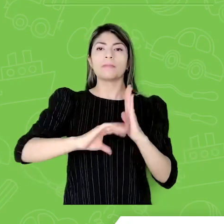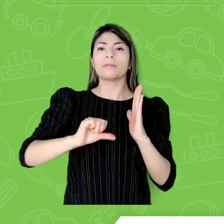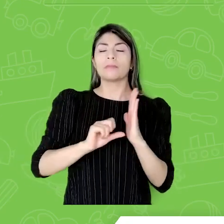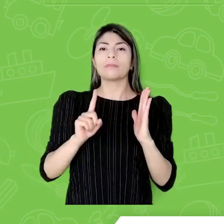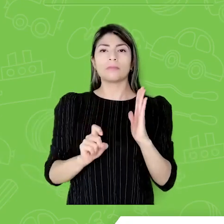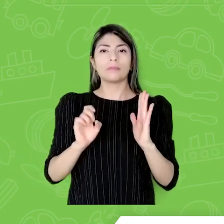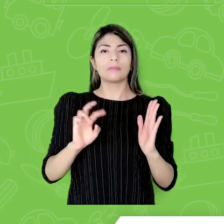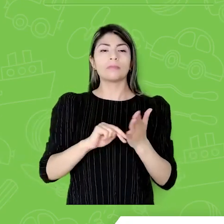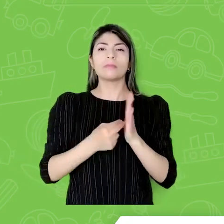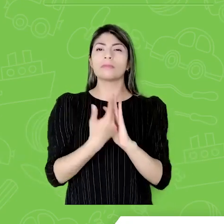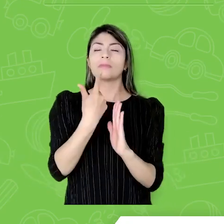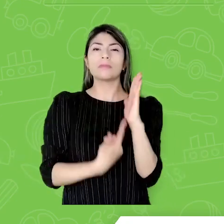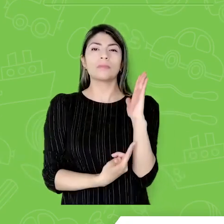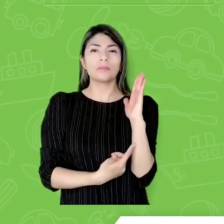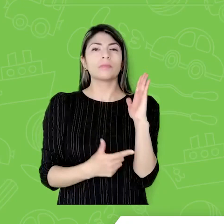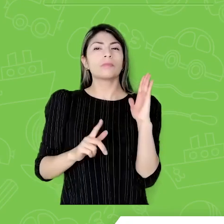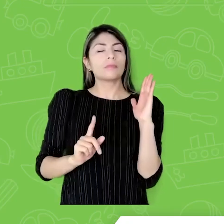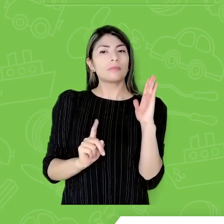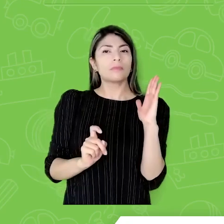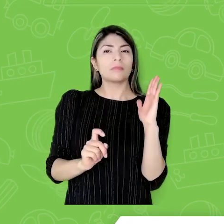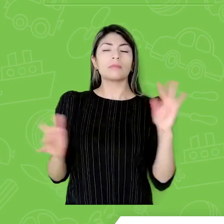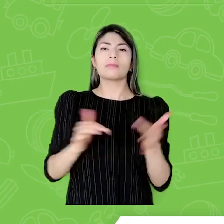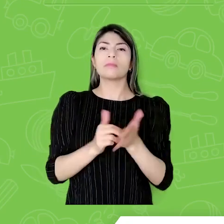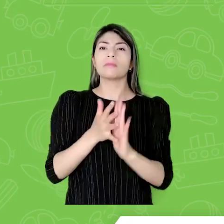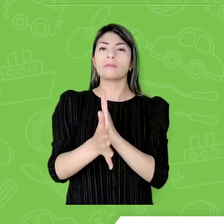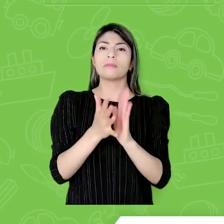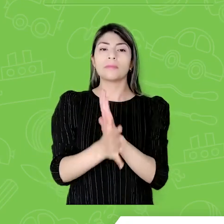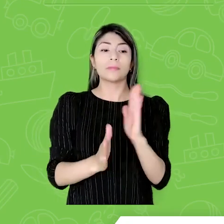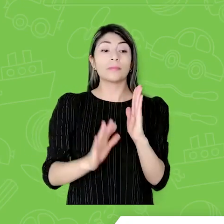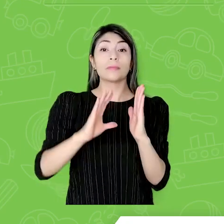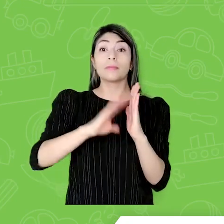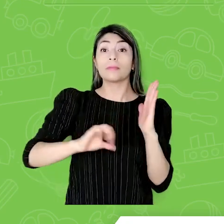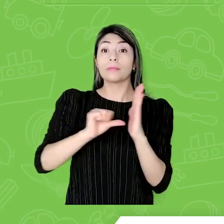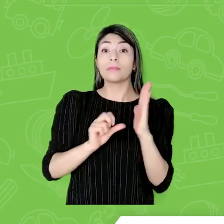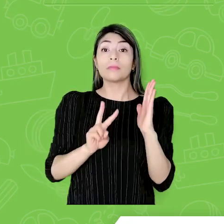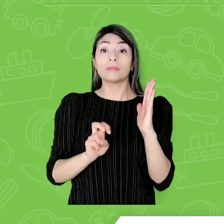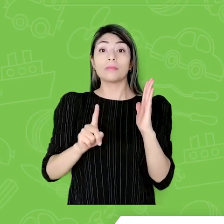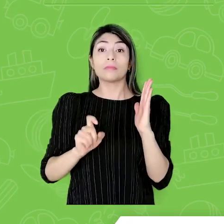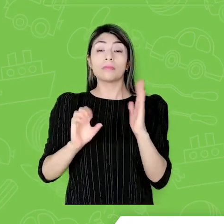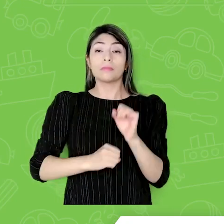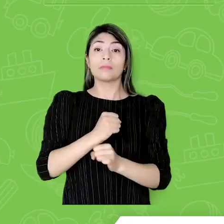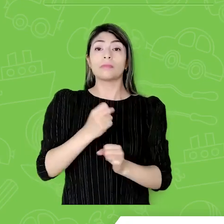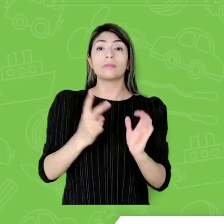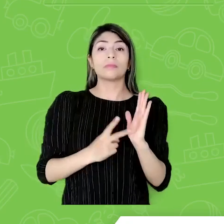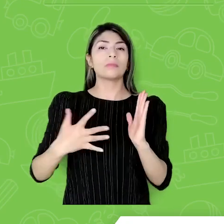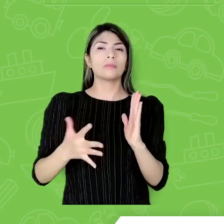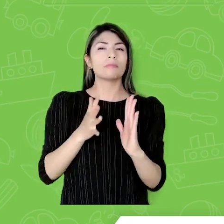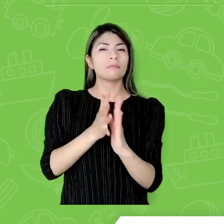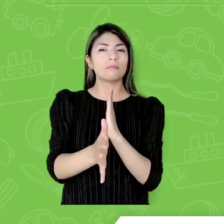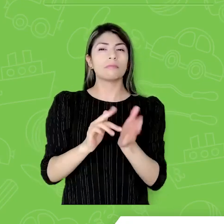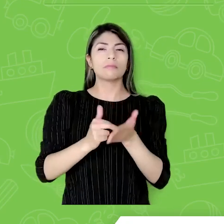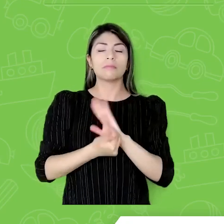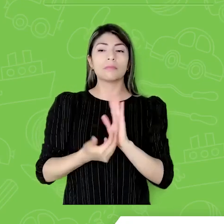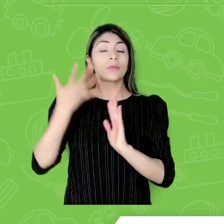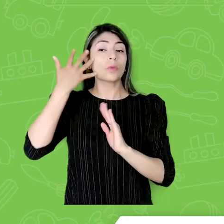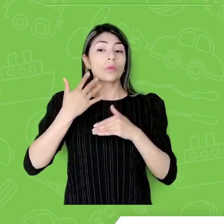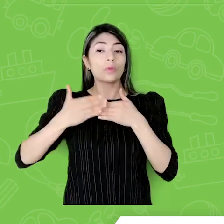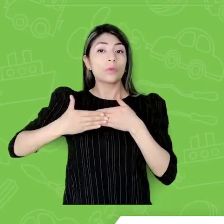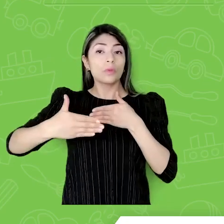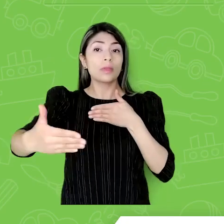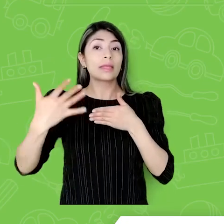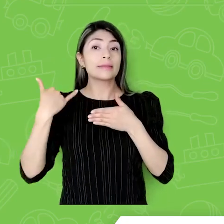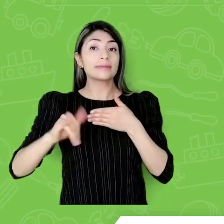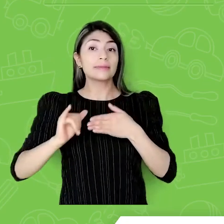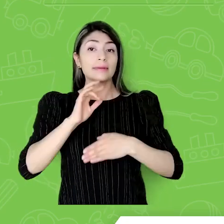de elegibles. En los términos del artículo 14 del Decreto Ley 760 de 2005, dentro de los 5